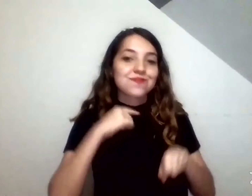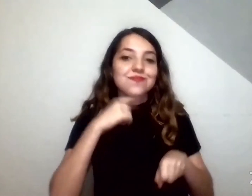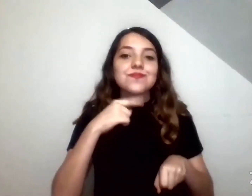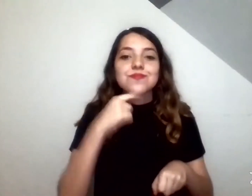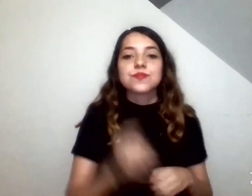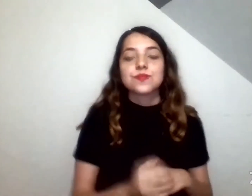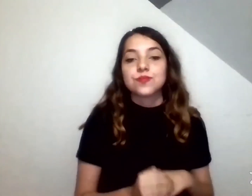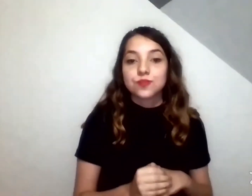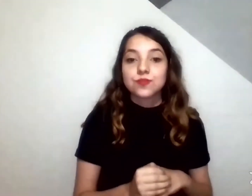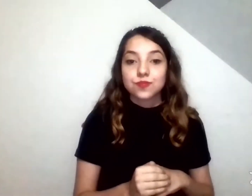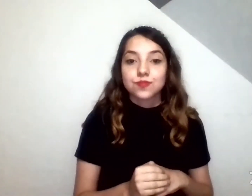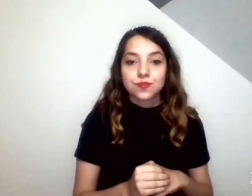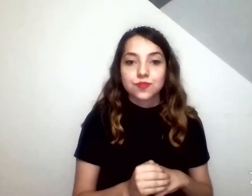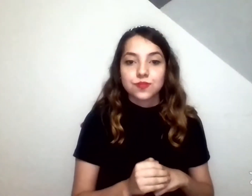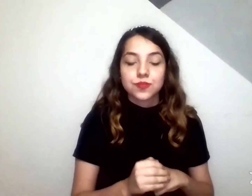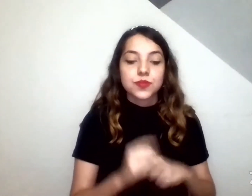Também não conseguia conversar com os surdos.